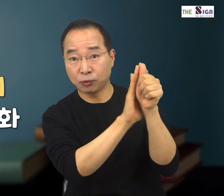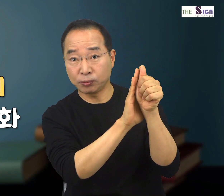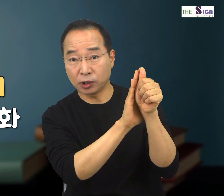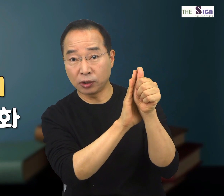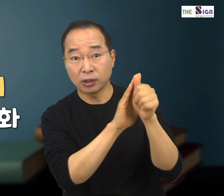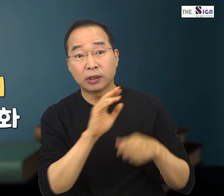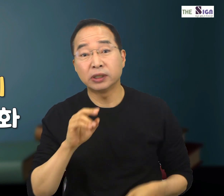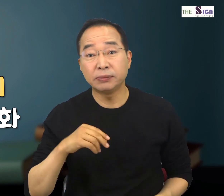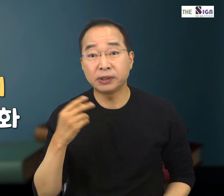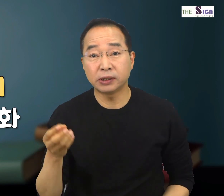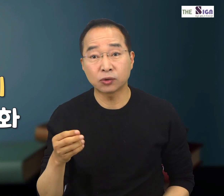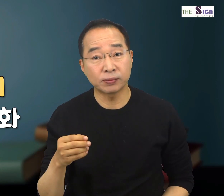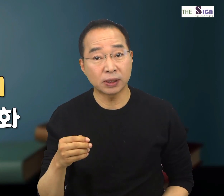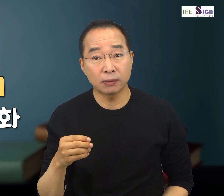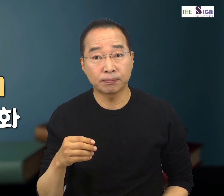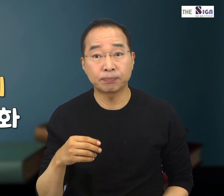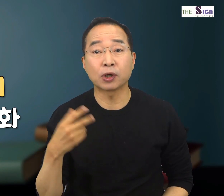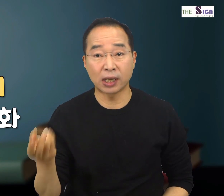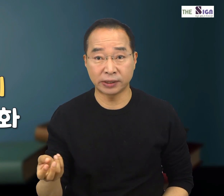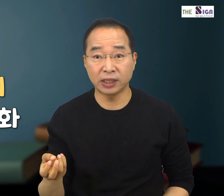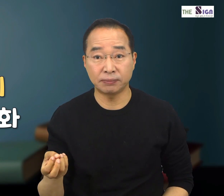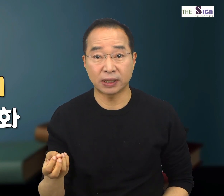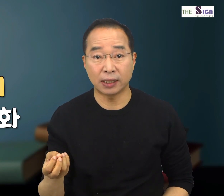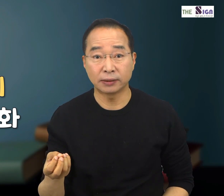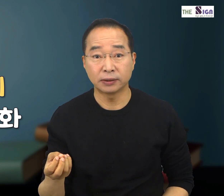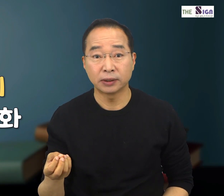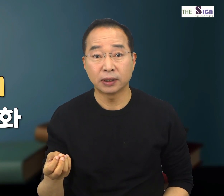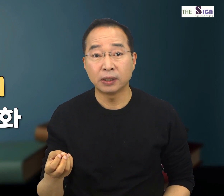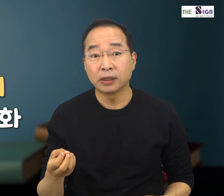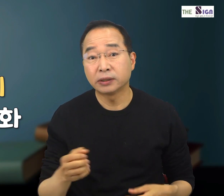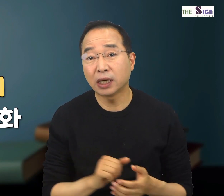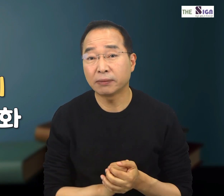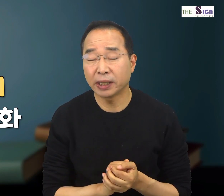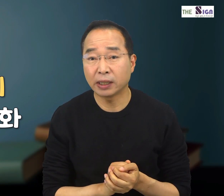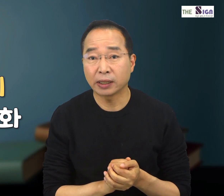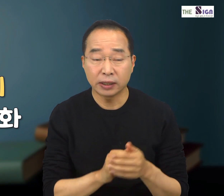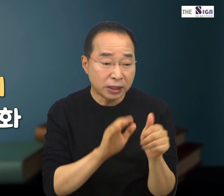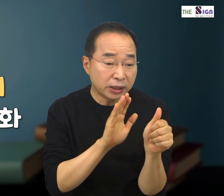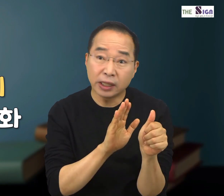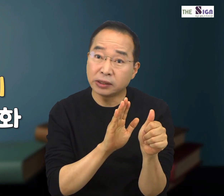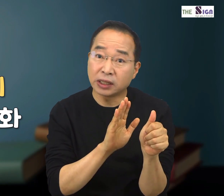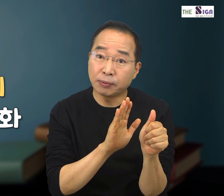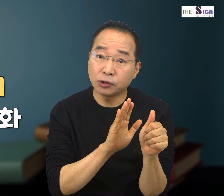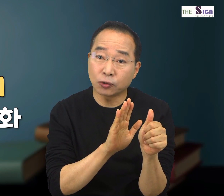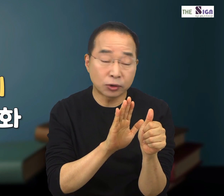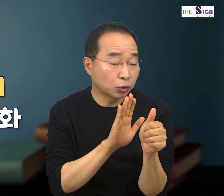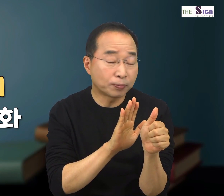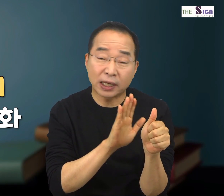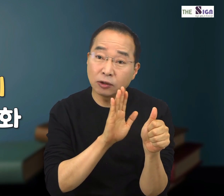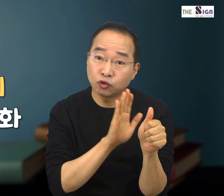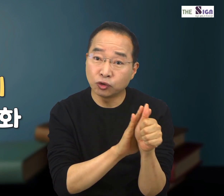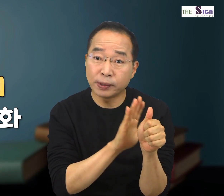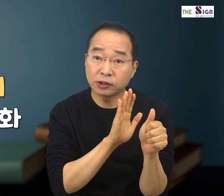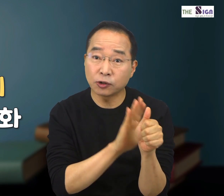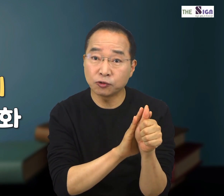거, 의미들이 조금씩 변화가 생깁니다. 그 다음에 이게 이제 기본적으로 돕다는 두 번 쳐주는